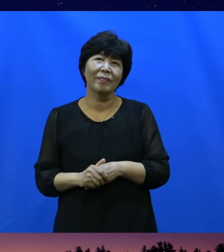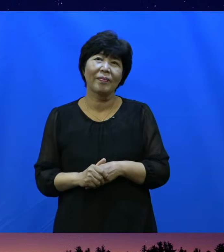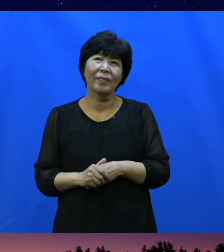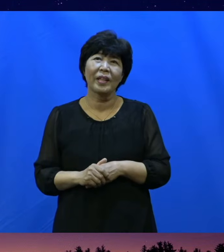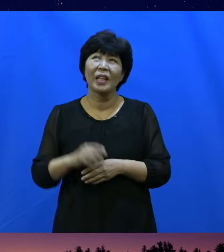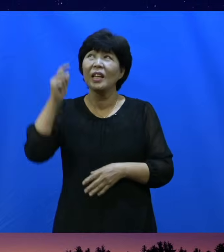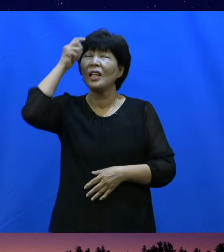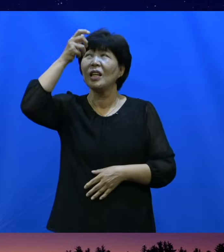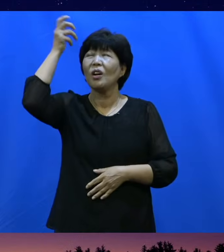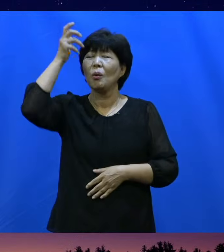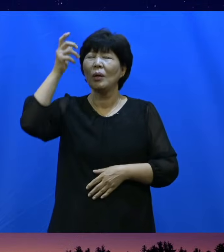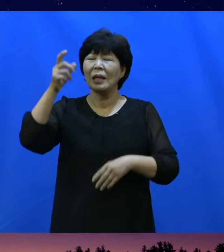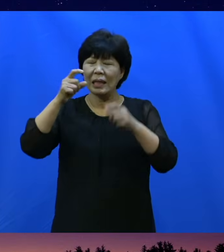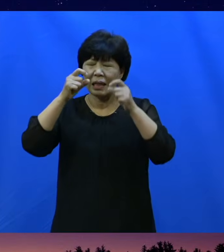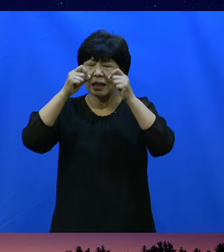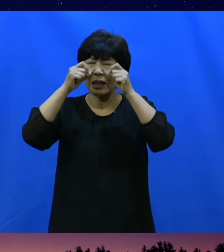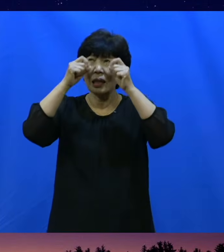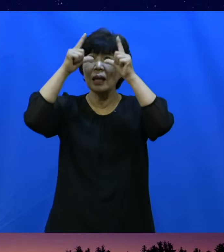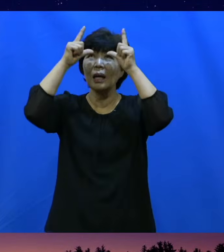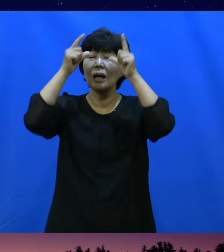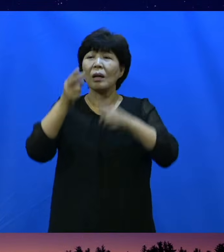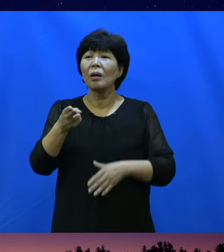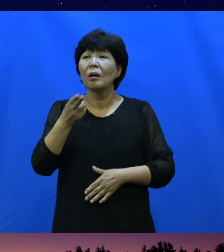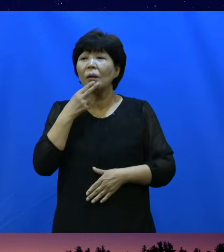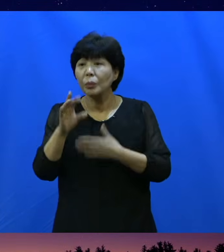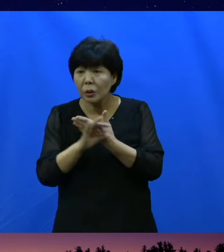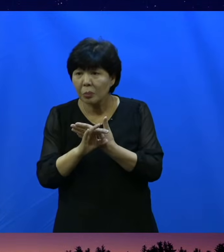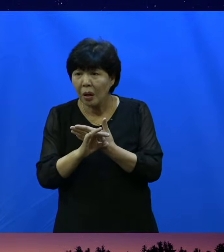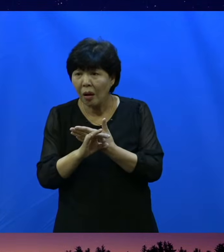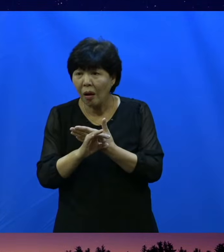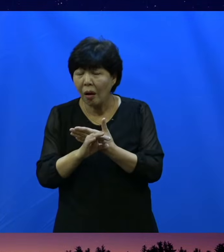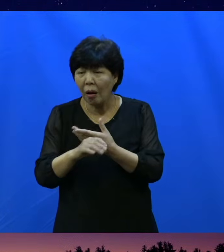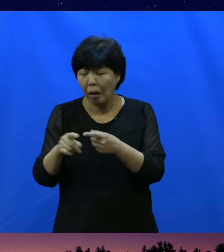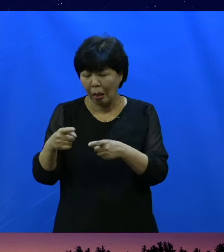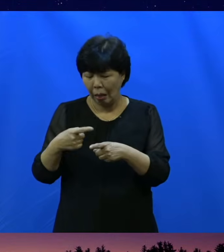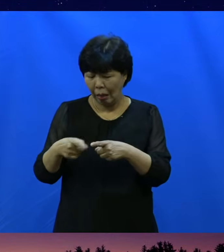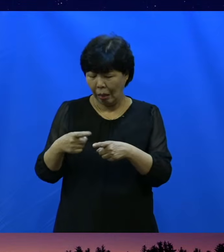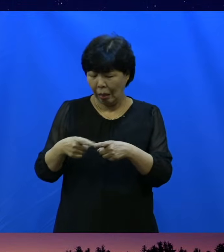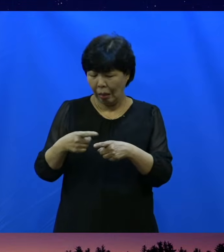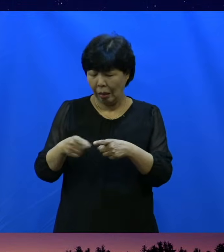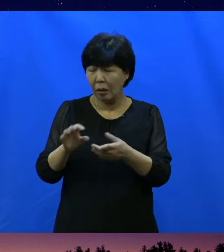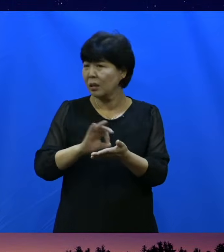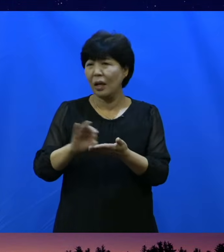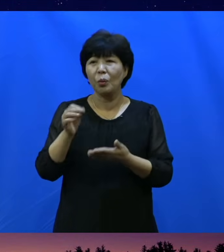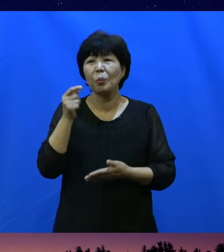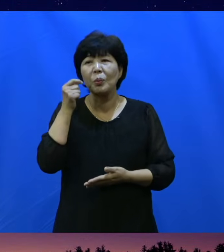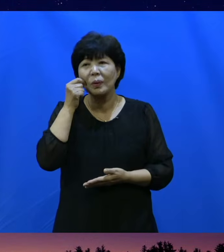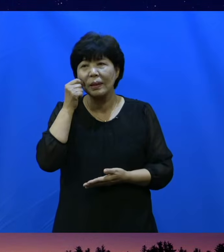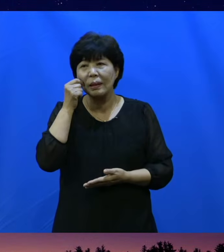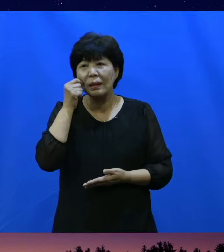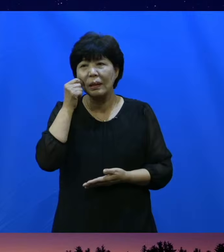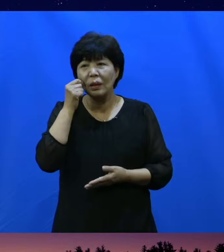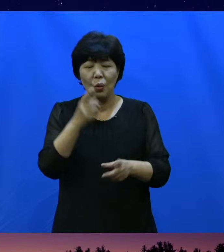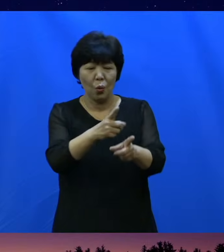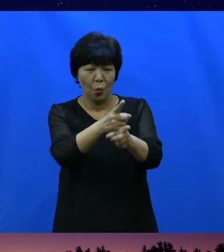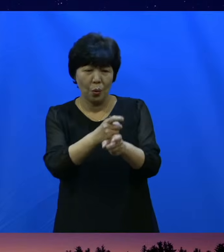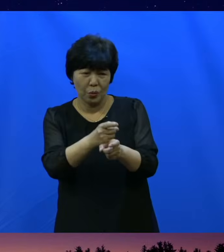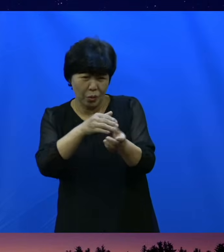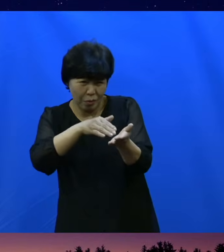영혼이 깨어있지 않으면 말씀을 갖고 있어도 그 말씀이 예리하지가 않아요. 둔탁한 거죠. 적을 무찌를 수 없는